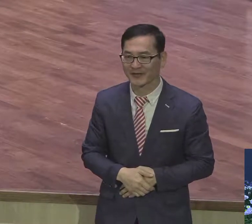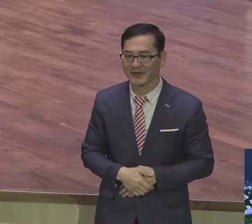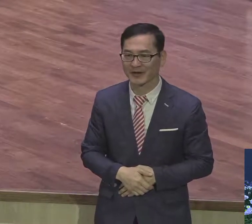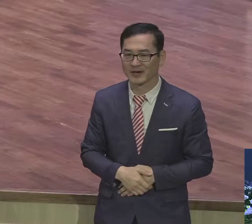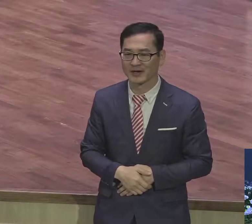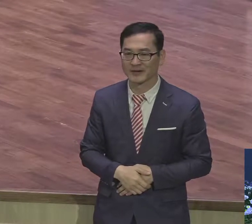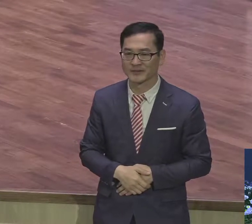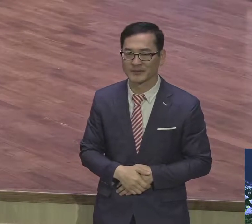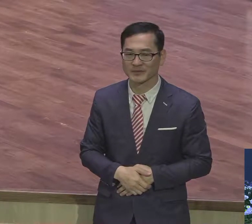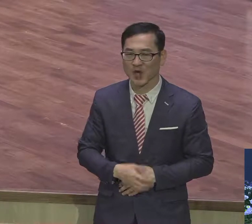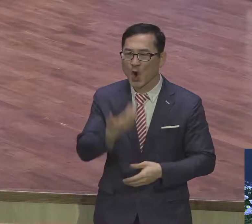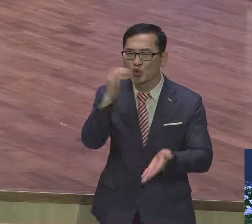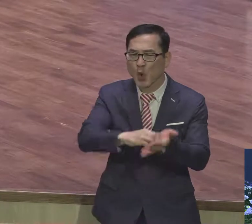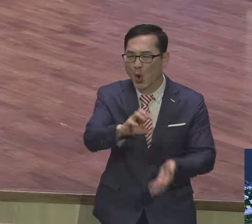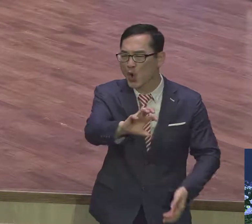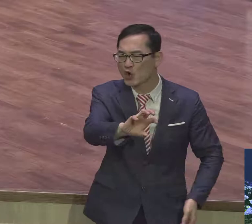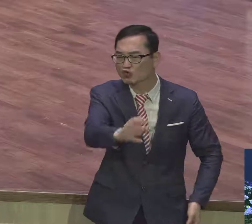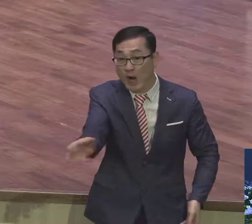표현이 늦어